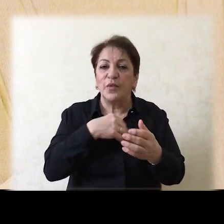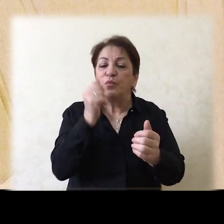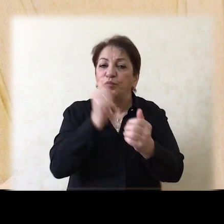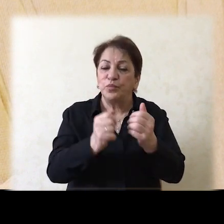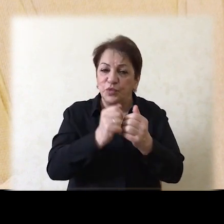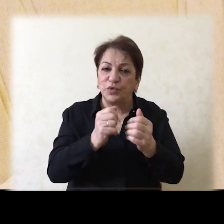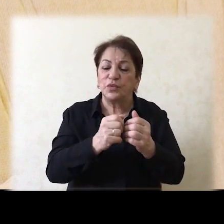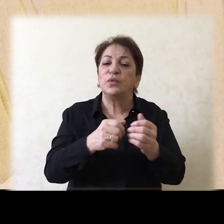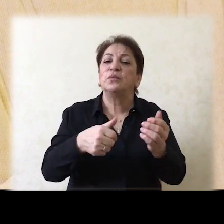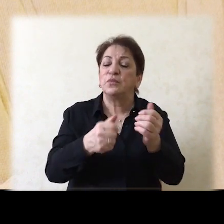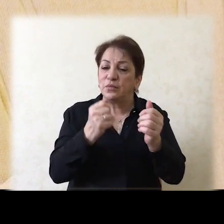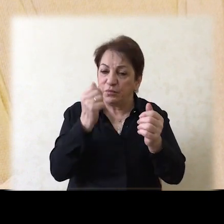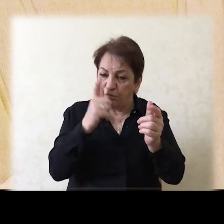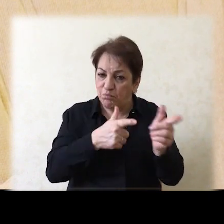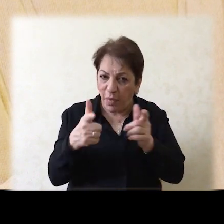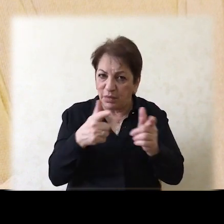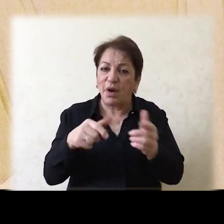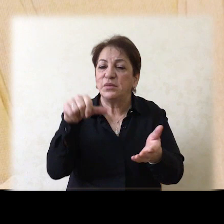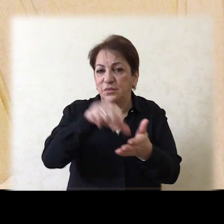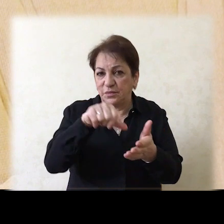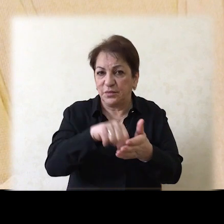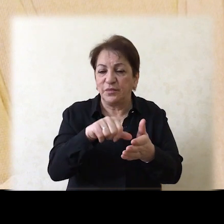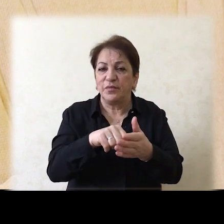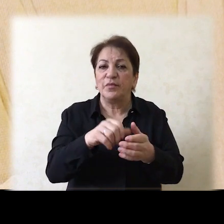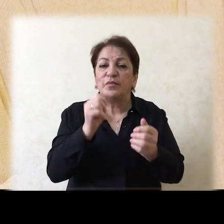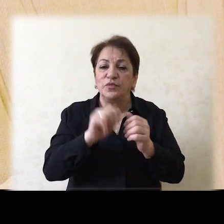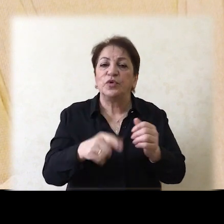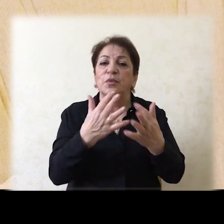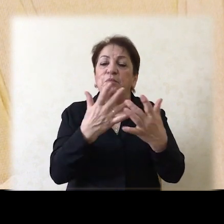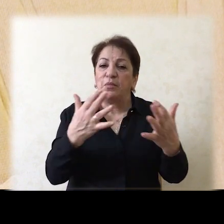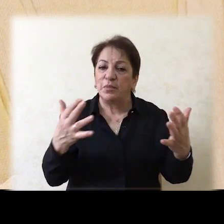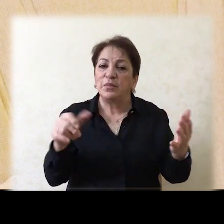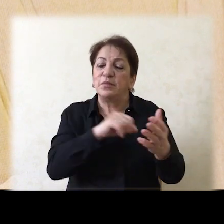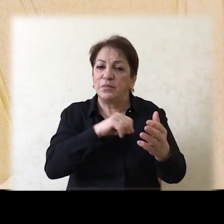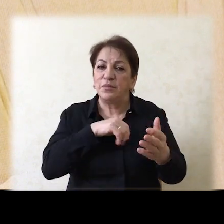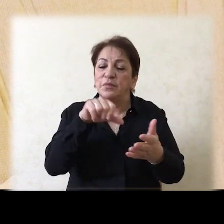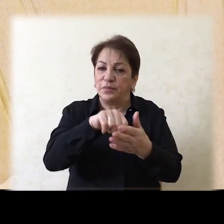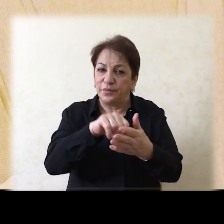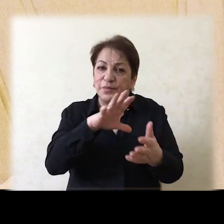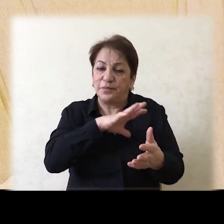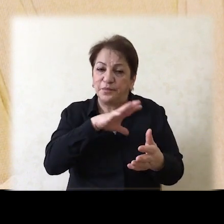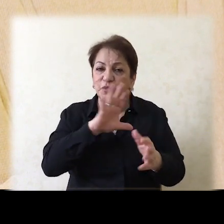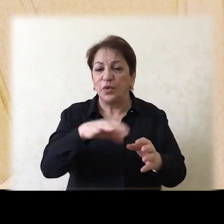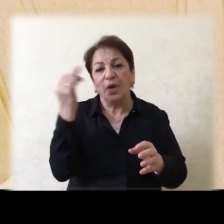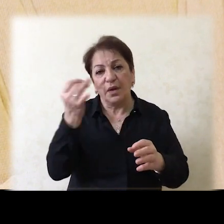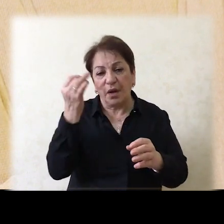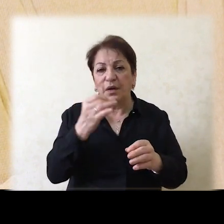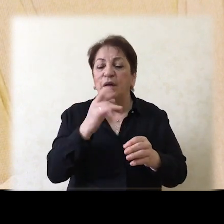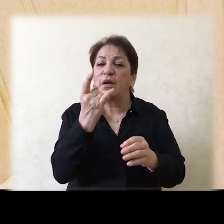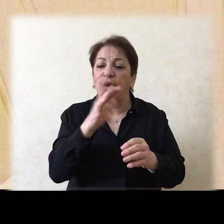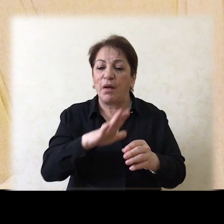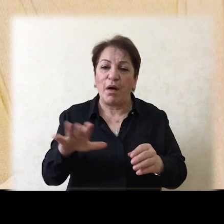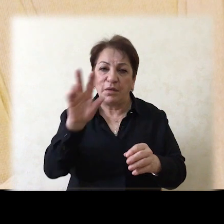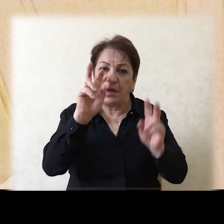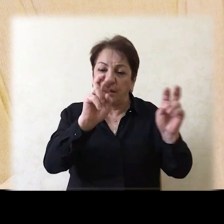միշտ արձագանքում է և միշտ պատրաստական է, լինում են շատ բազմաթիվ անտակ զրույցներ բոլոր այն